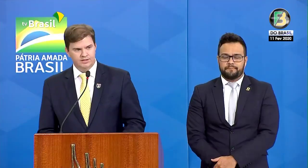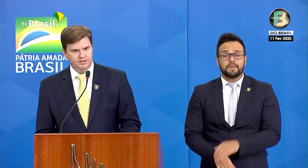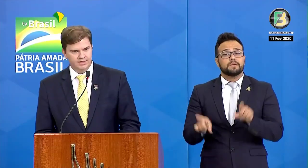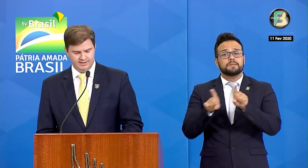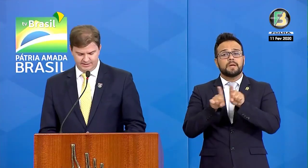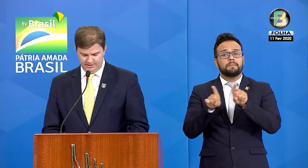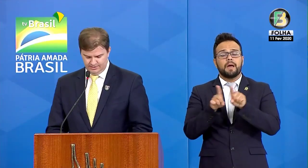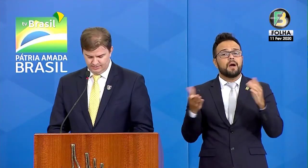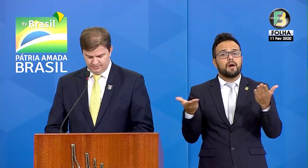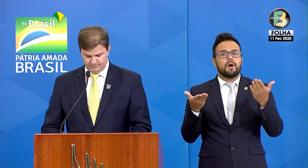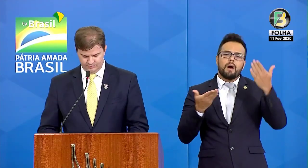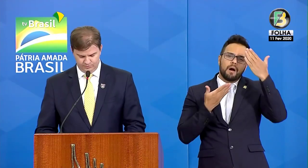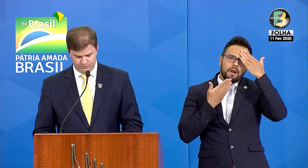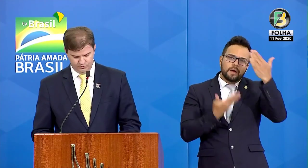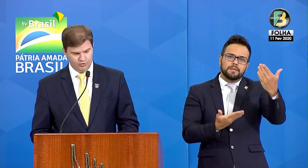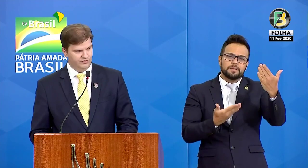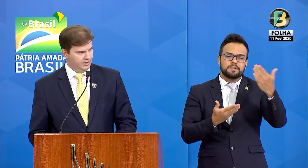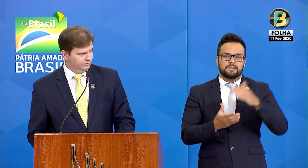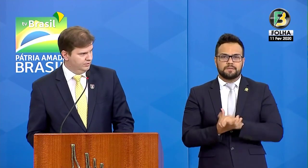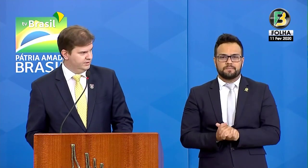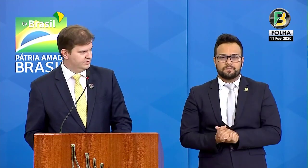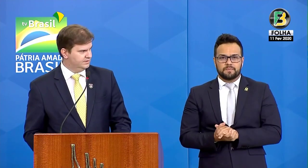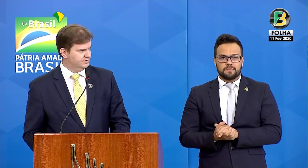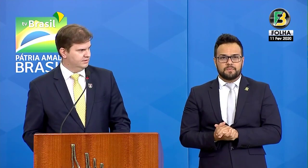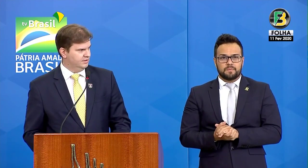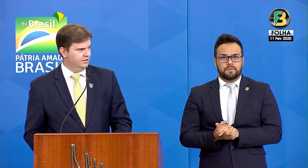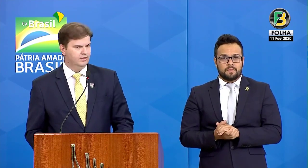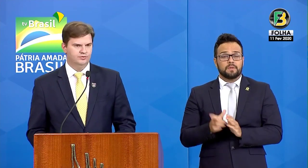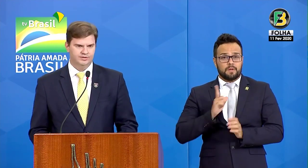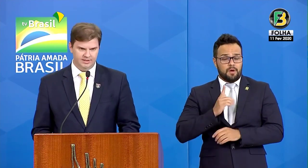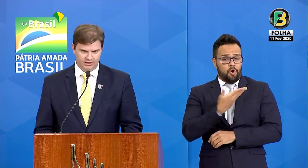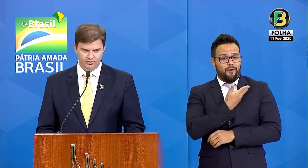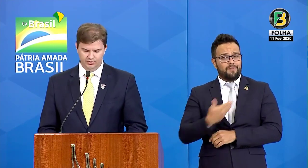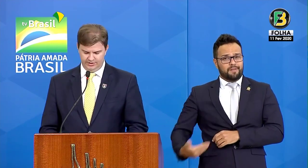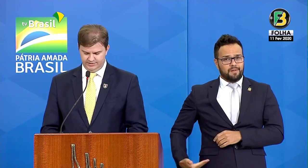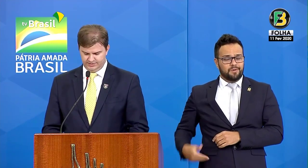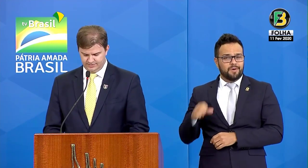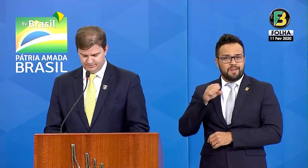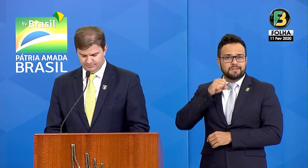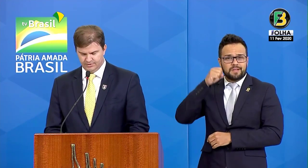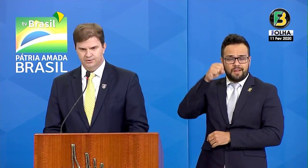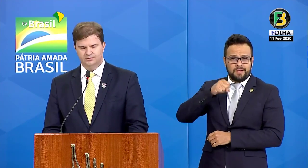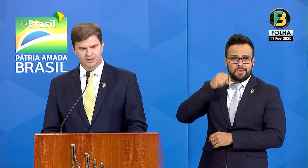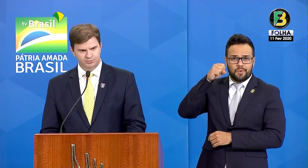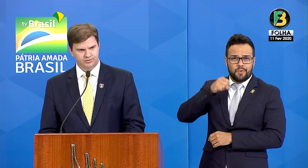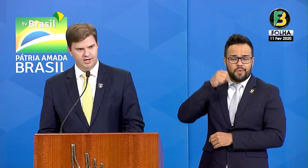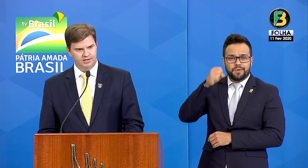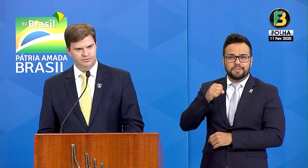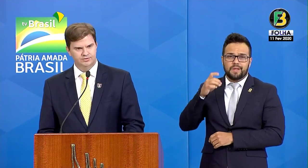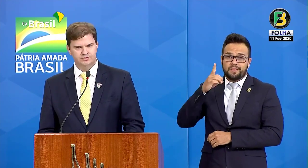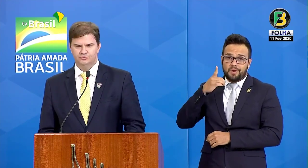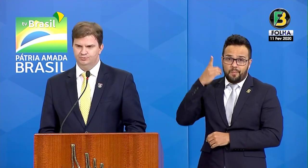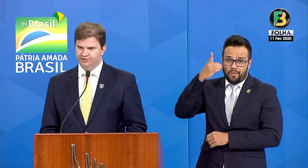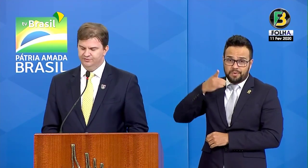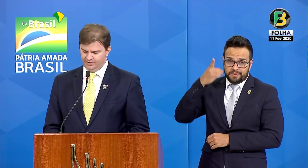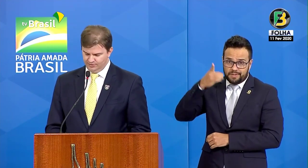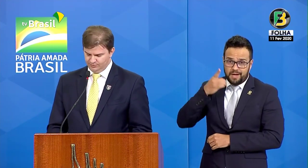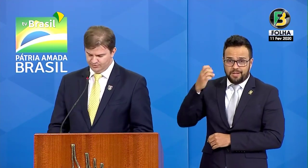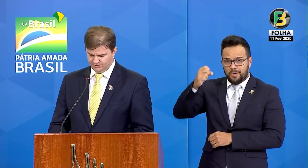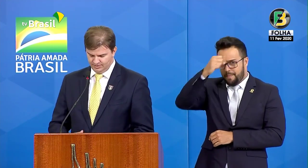Também gostaria de agradecer os governadores, os senadores, deputados,